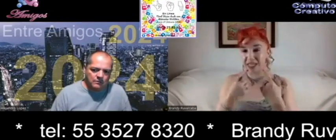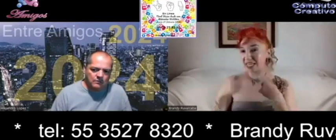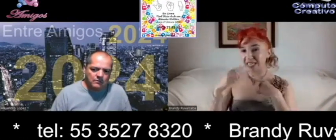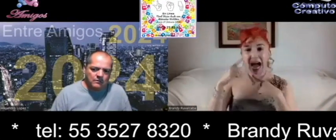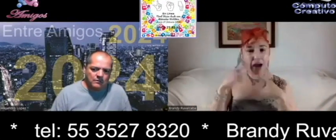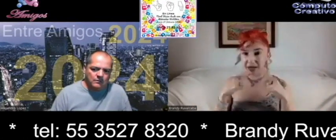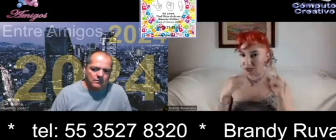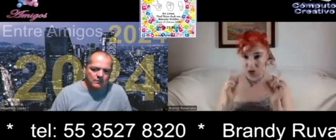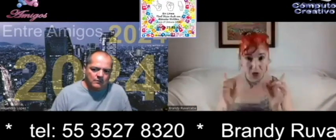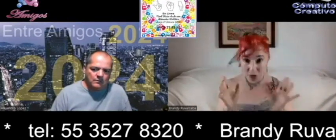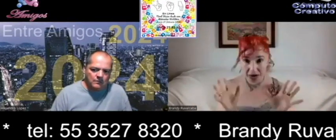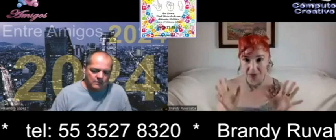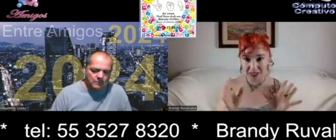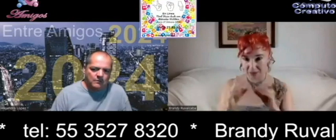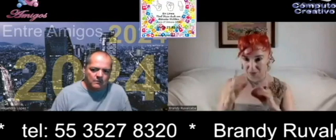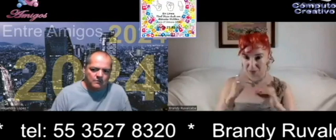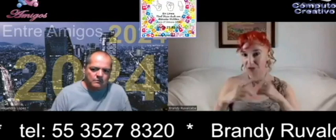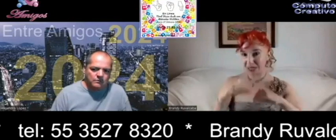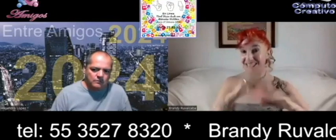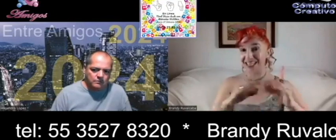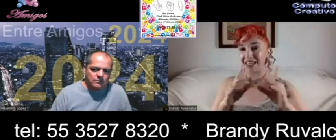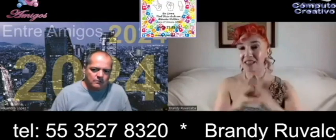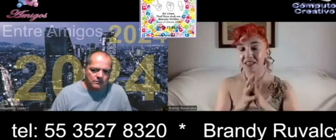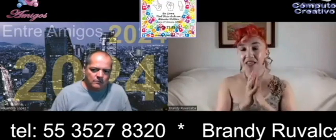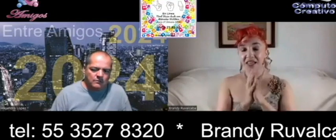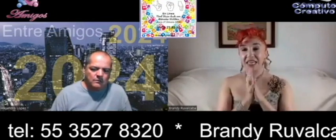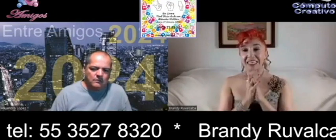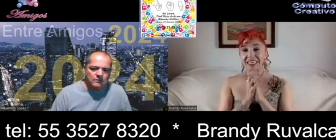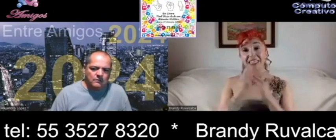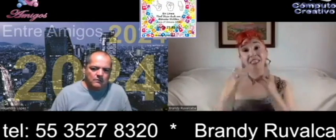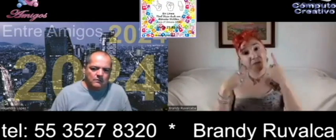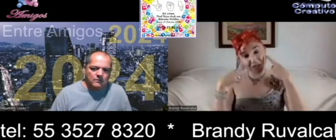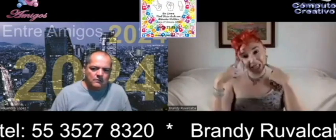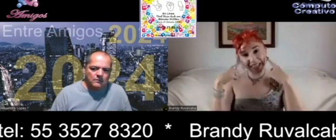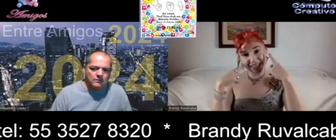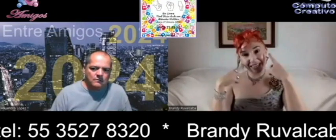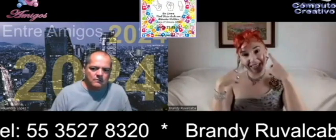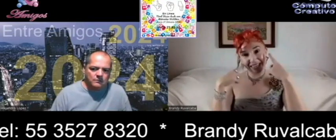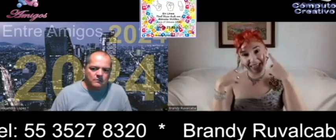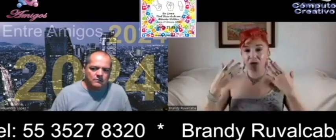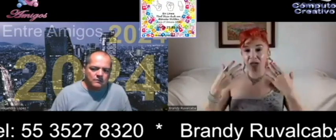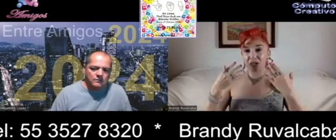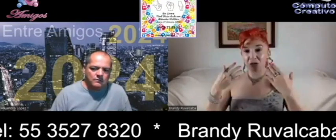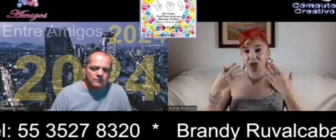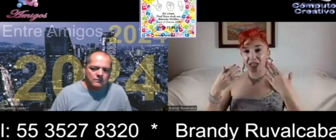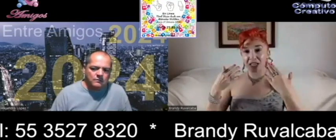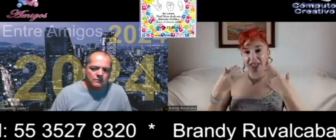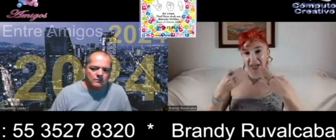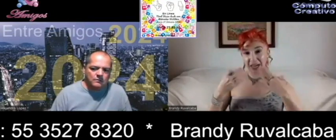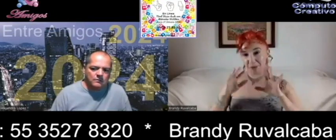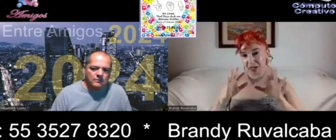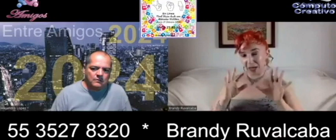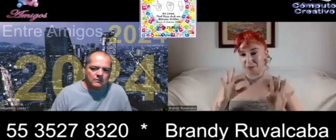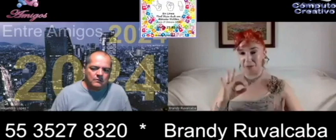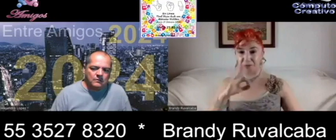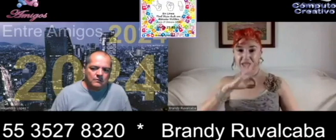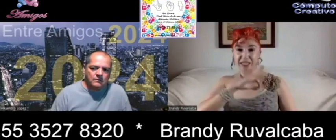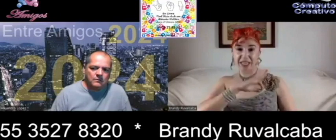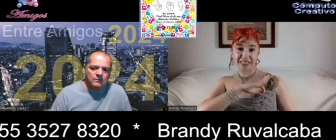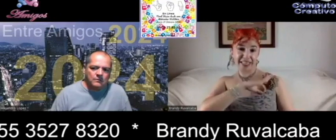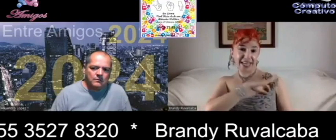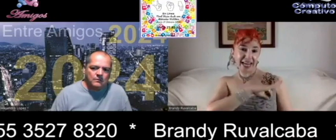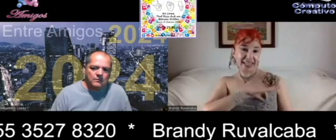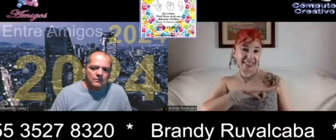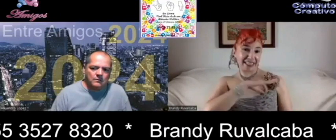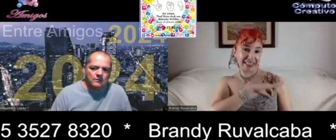de señas, hables o no hables en el momento en que señas, sí es importante hacerla, porque no es lo mismo que yo te diga, por